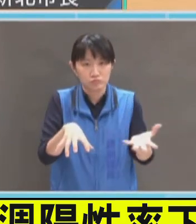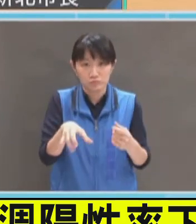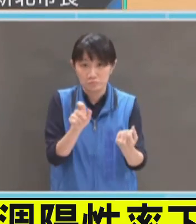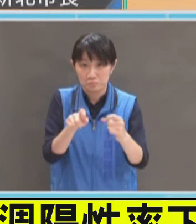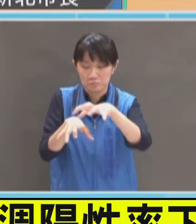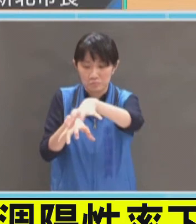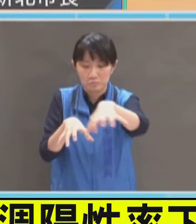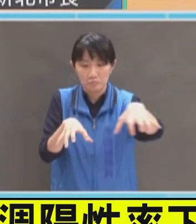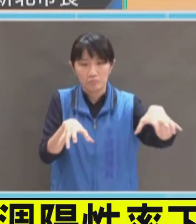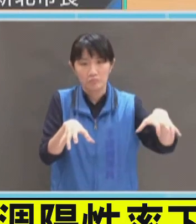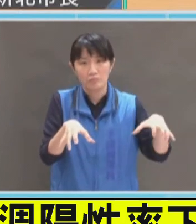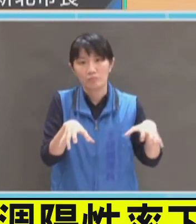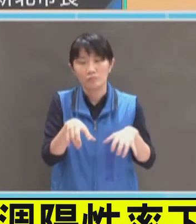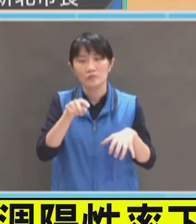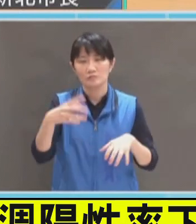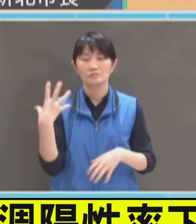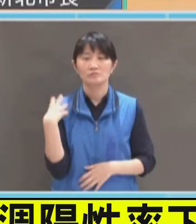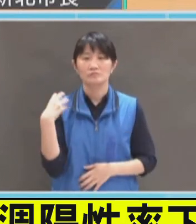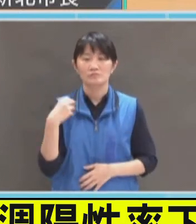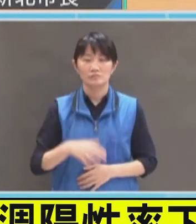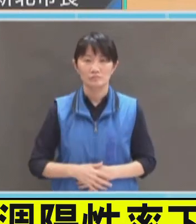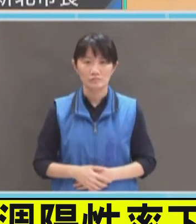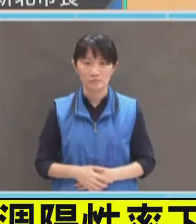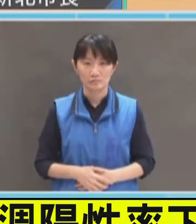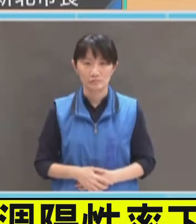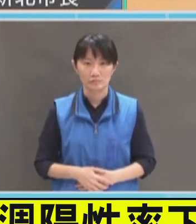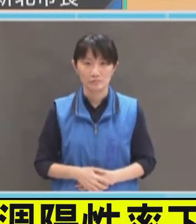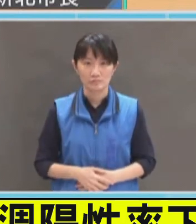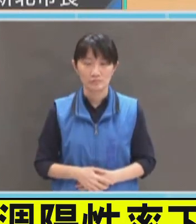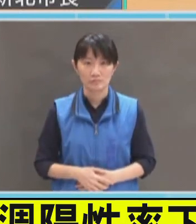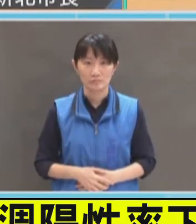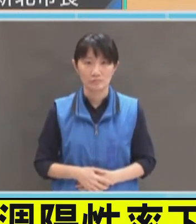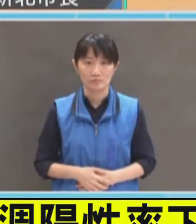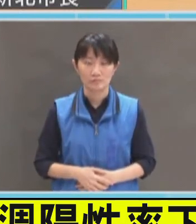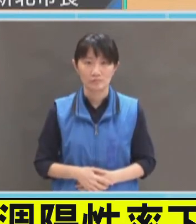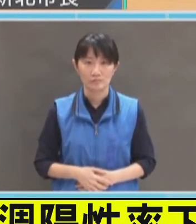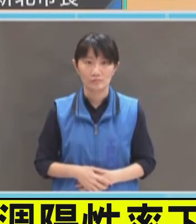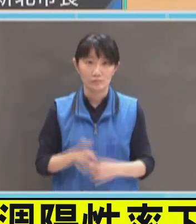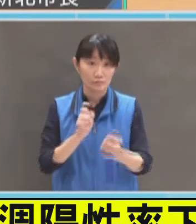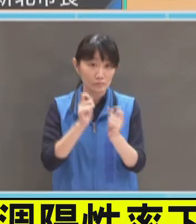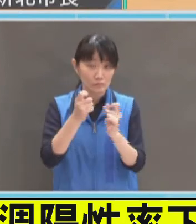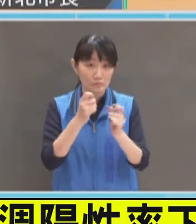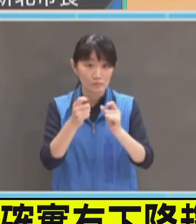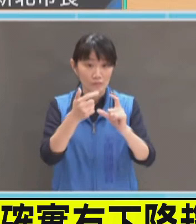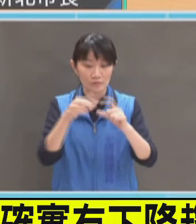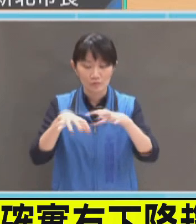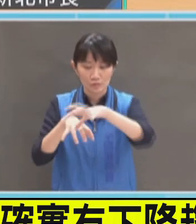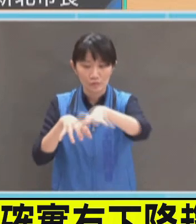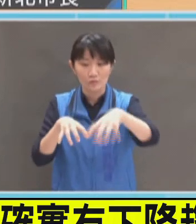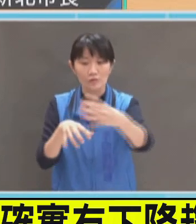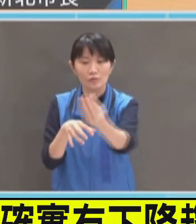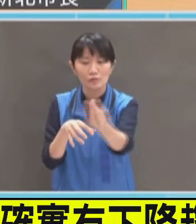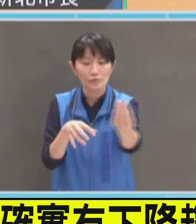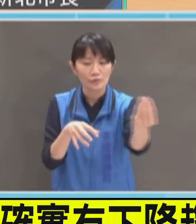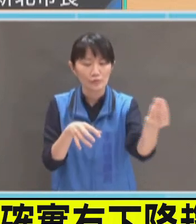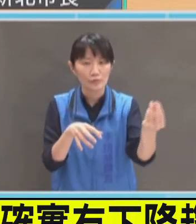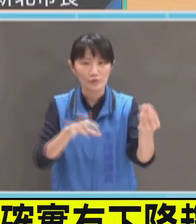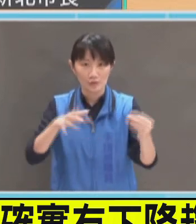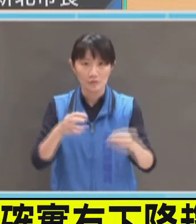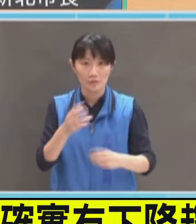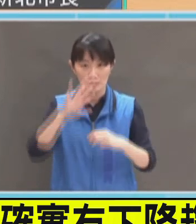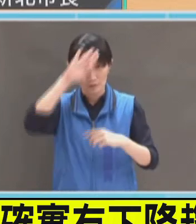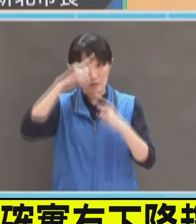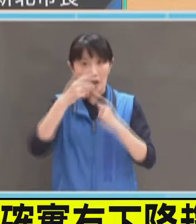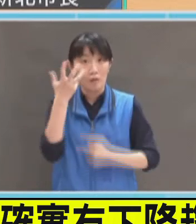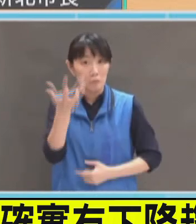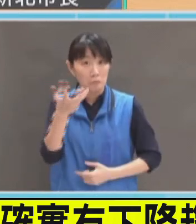现在一直都没有改变。那虽然扩及到临近的几个区块有零星的，但是我们还是集中在